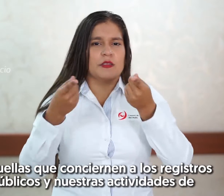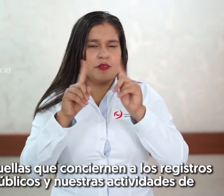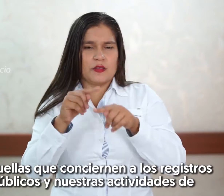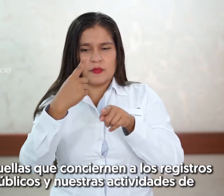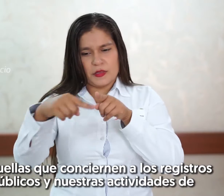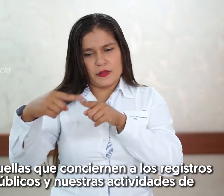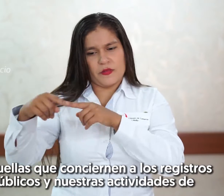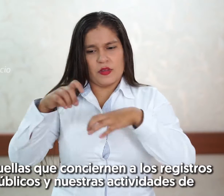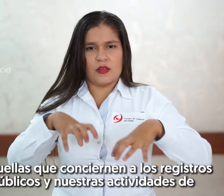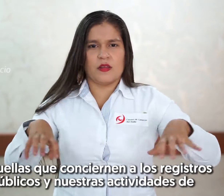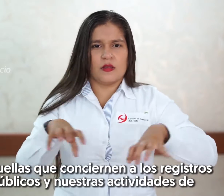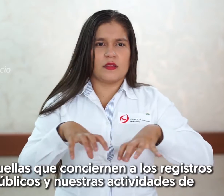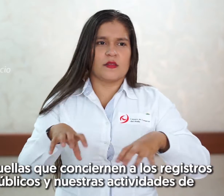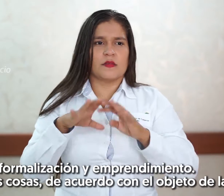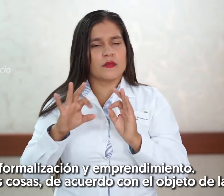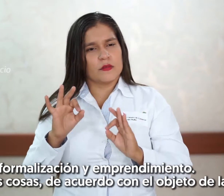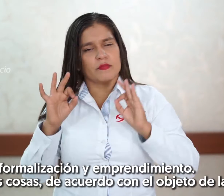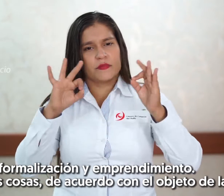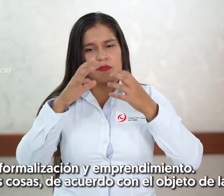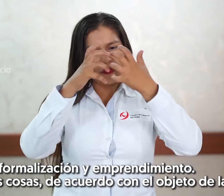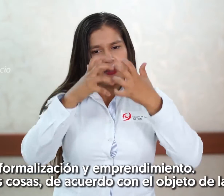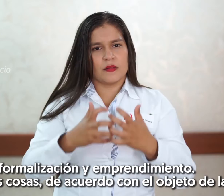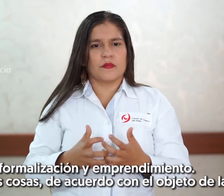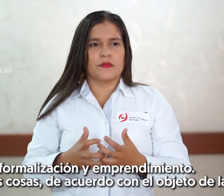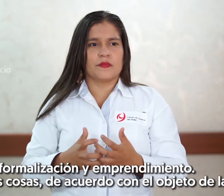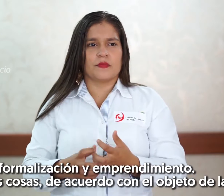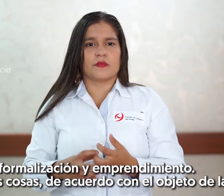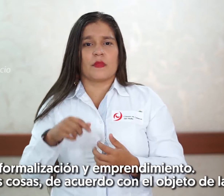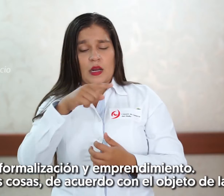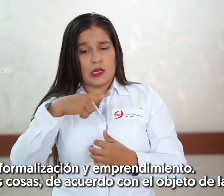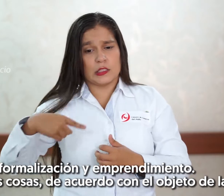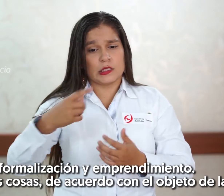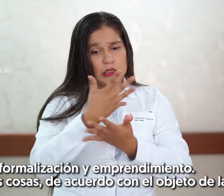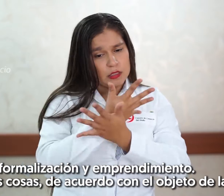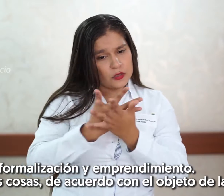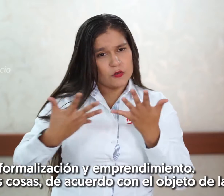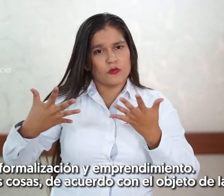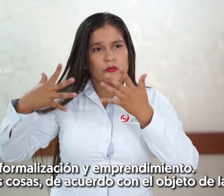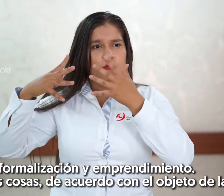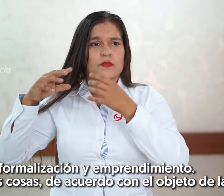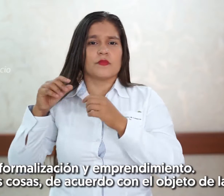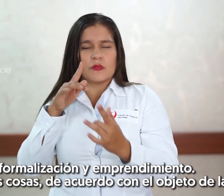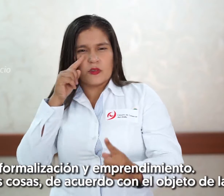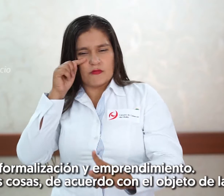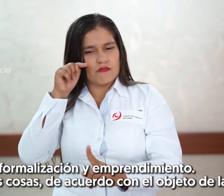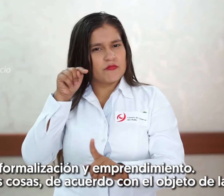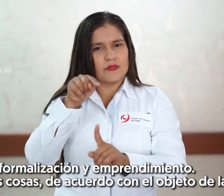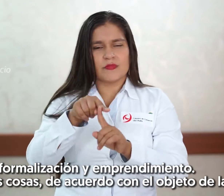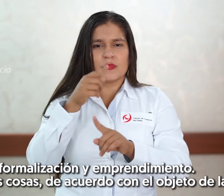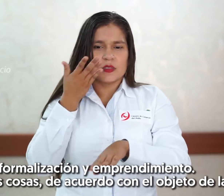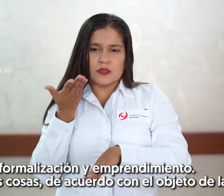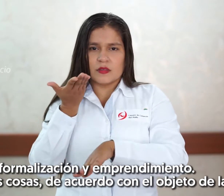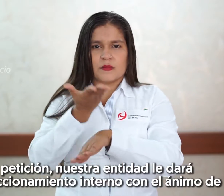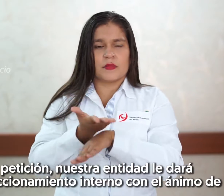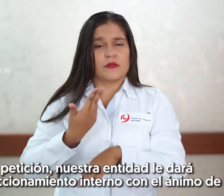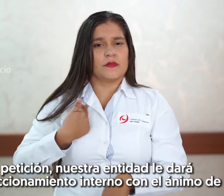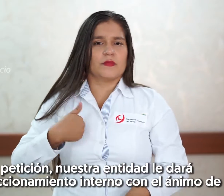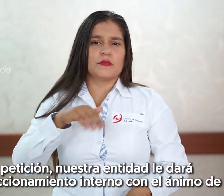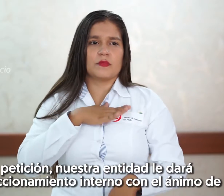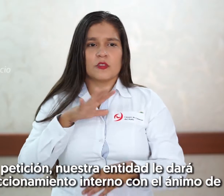actividades de formalización y emprendimiento. Así las cosas, de acuerdo con el objeto de la petición, nuestra entidad le dará